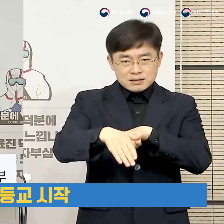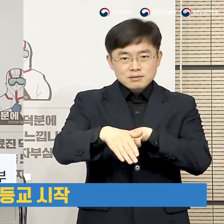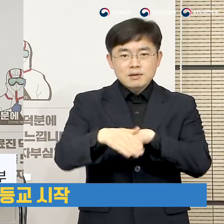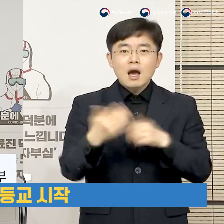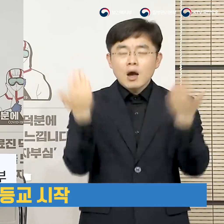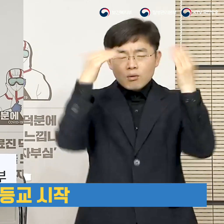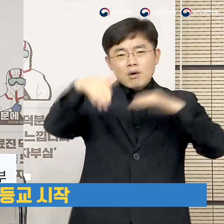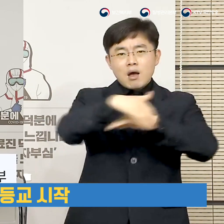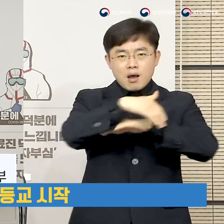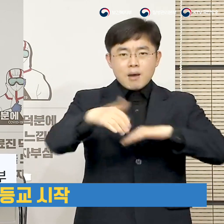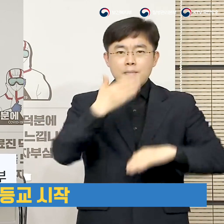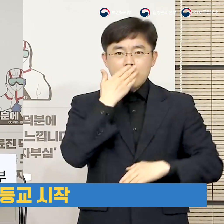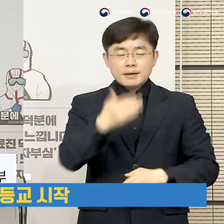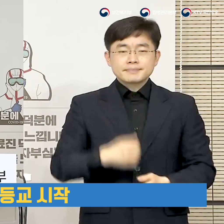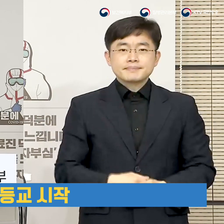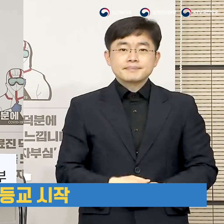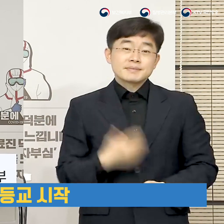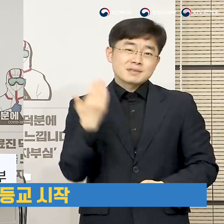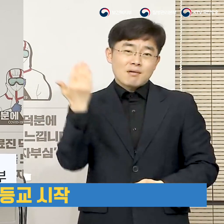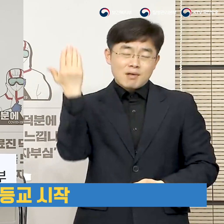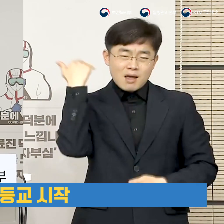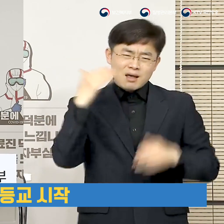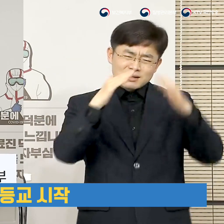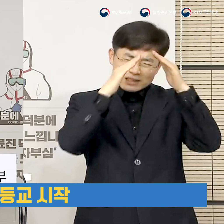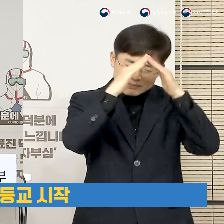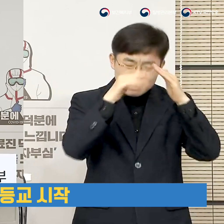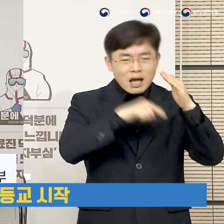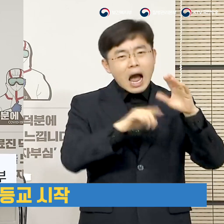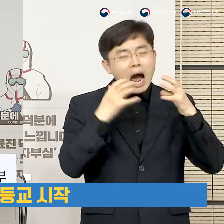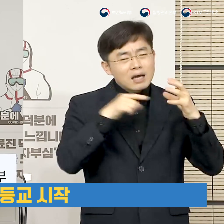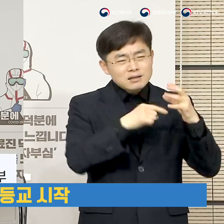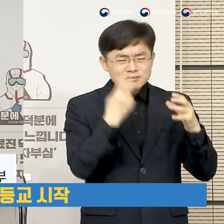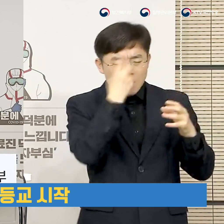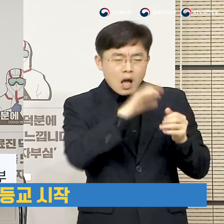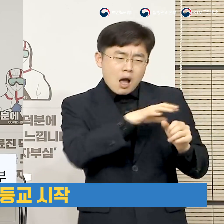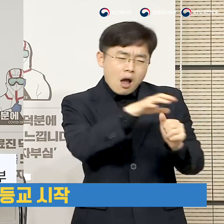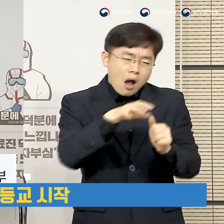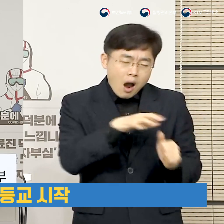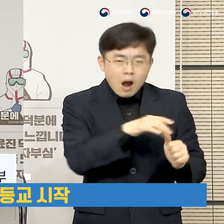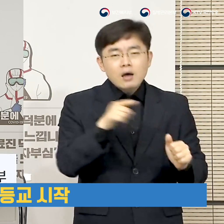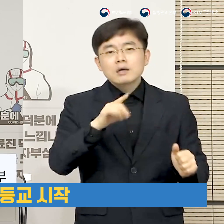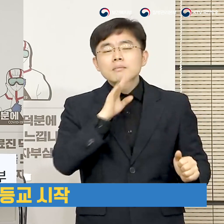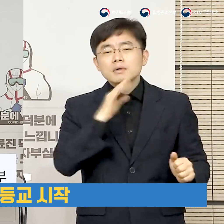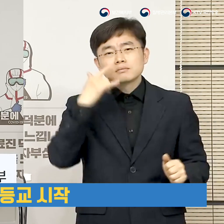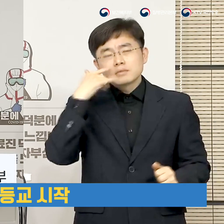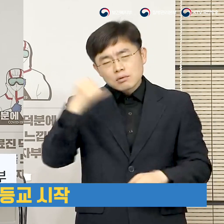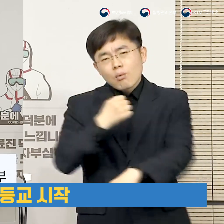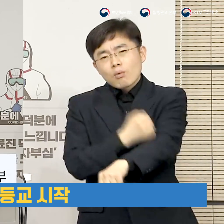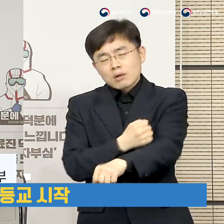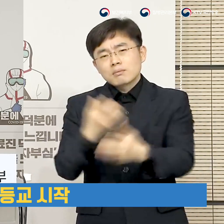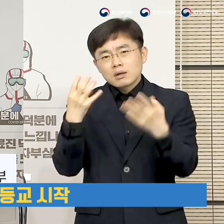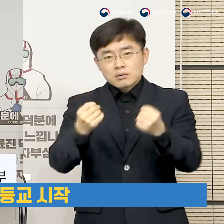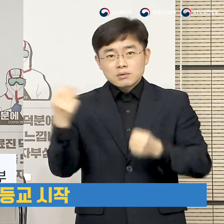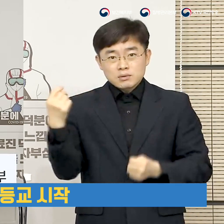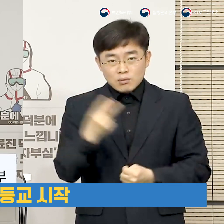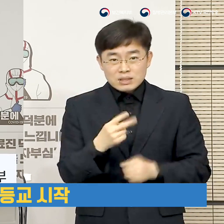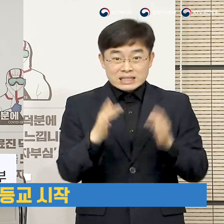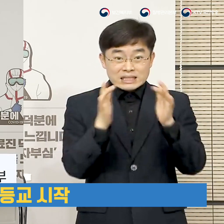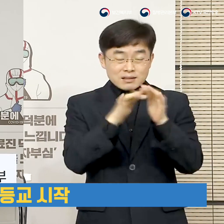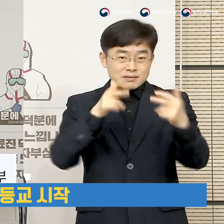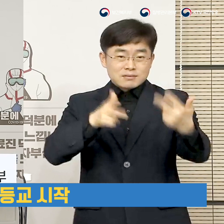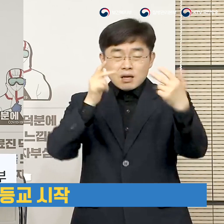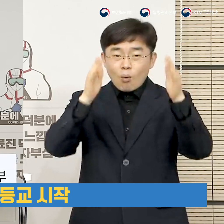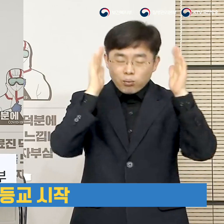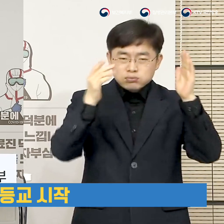됩니다. 그동안 가정에서 아이들을 돌보느라 애쓰신 부모님들과 온라인 개학 수업과 학교